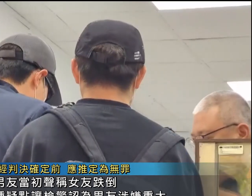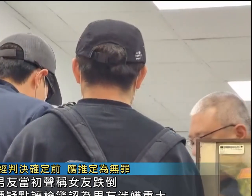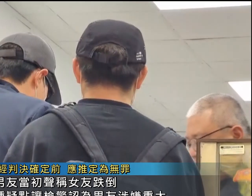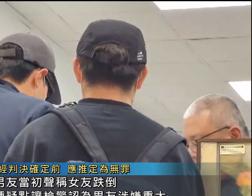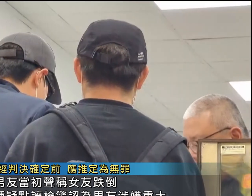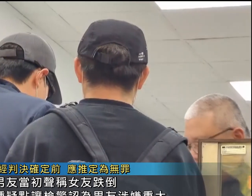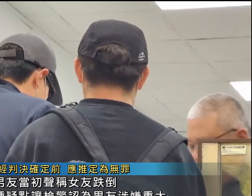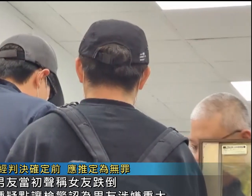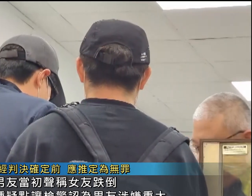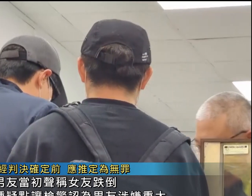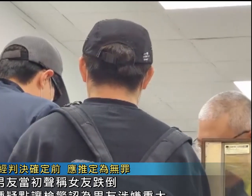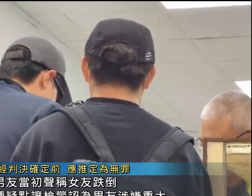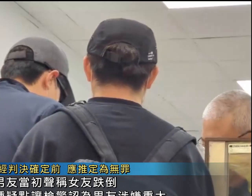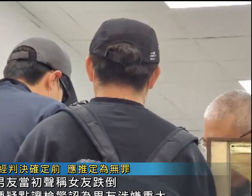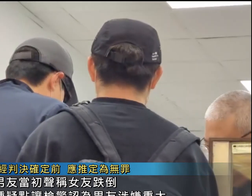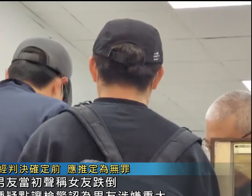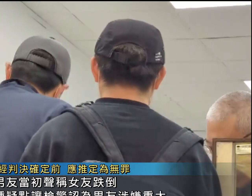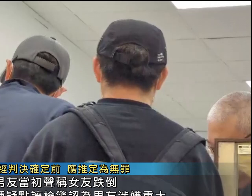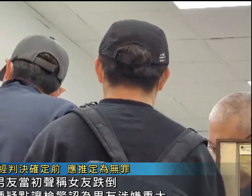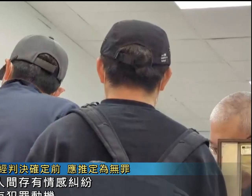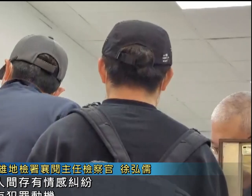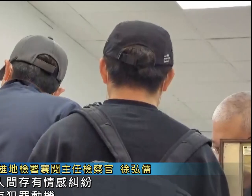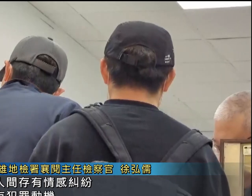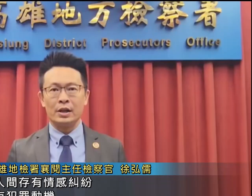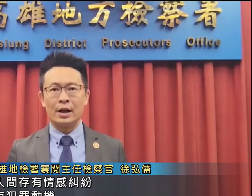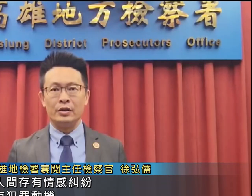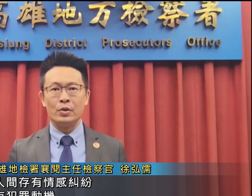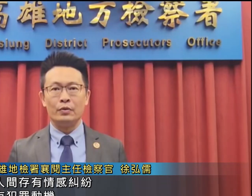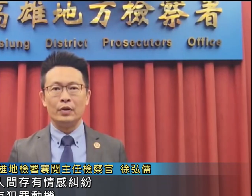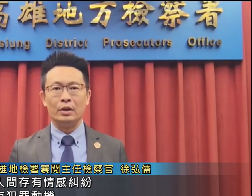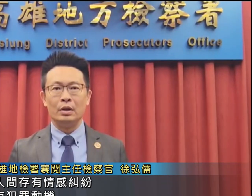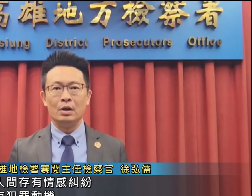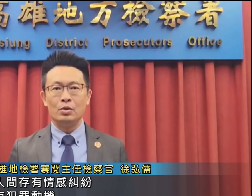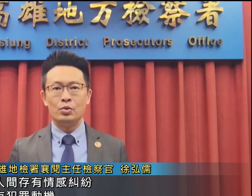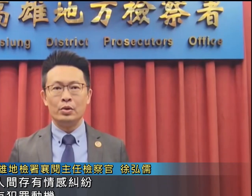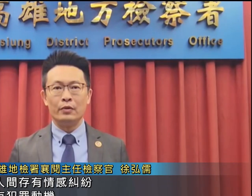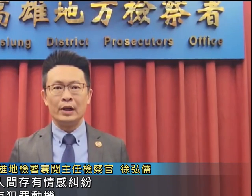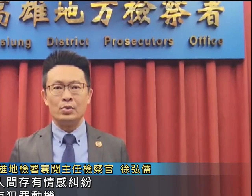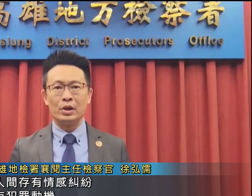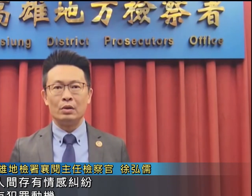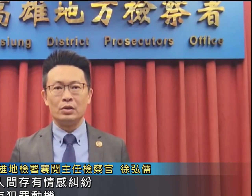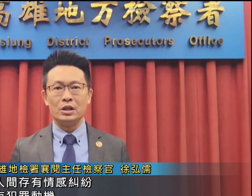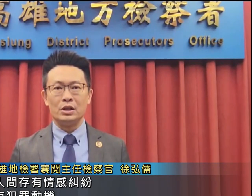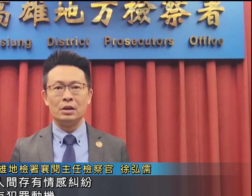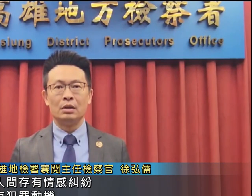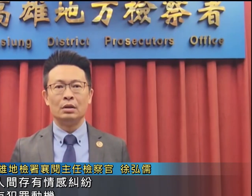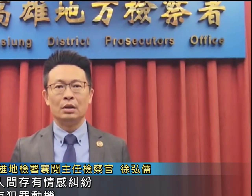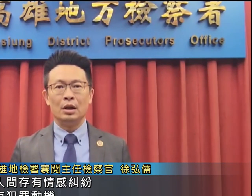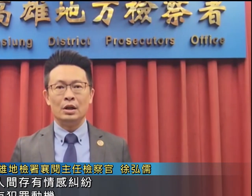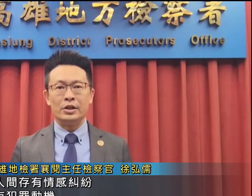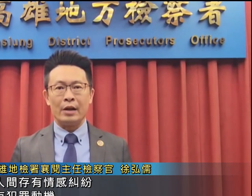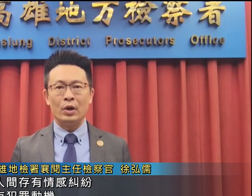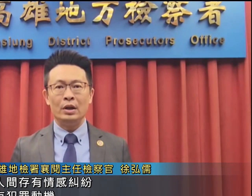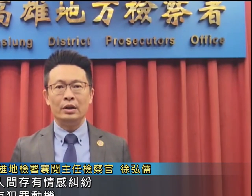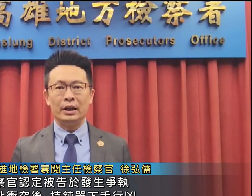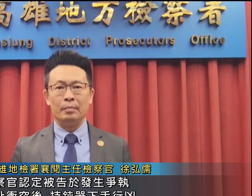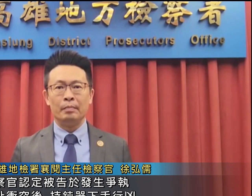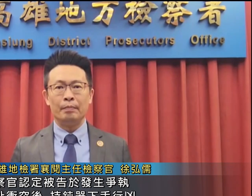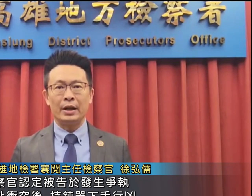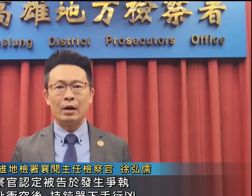为男友涉嫌重大， 两人间存有情感纠纷，具有犯罪动机，甲官认定被告